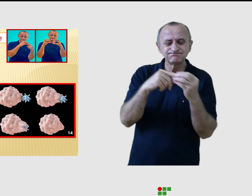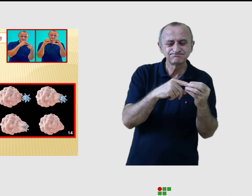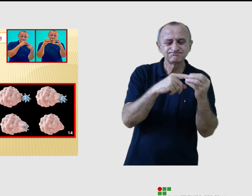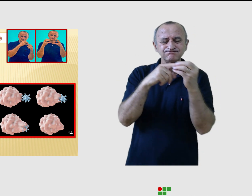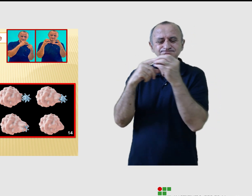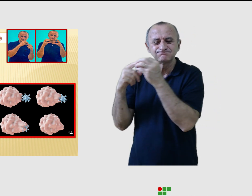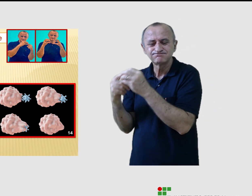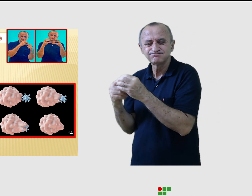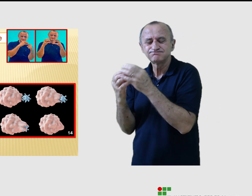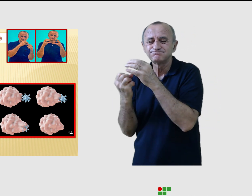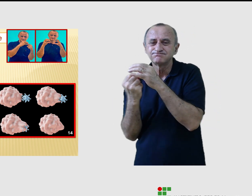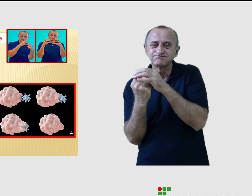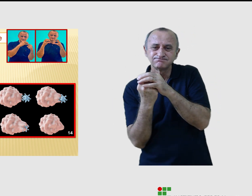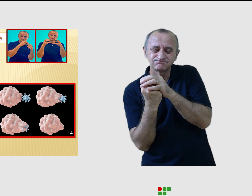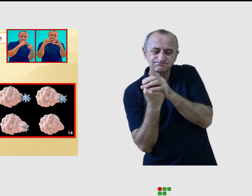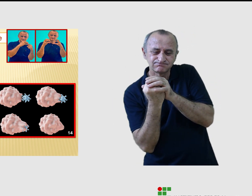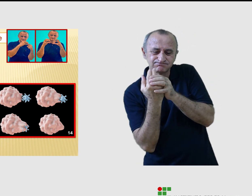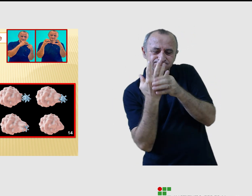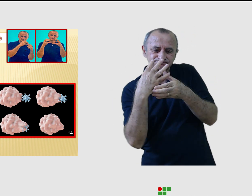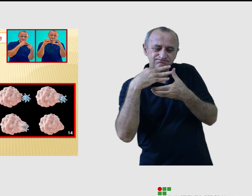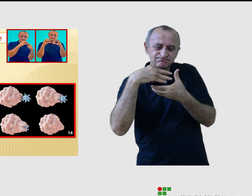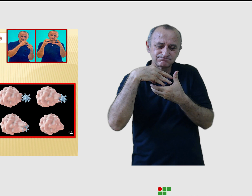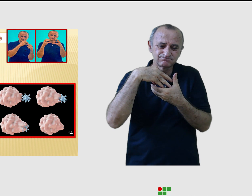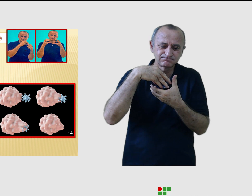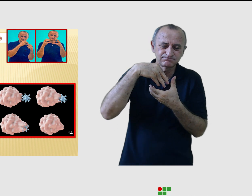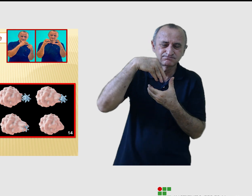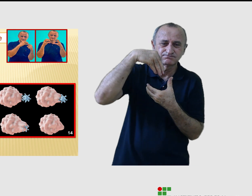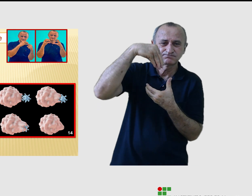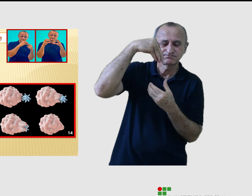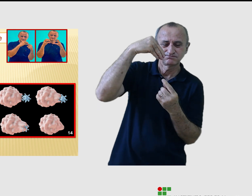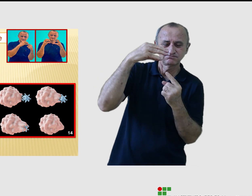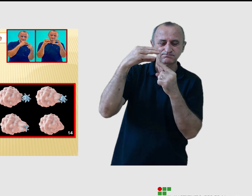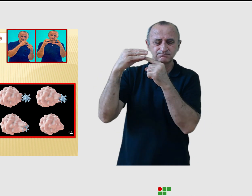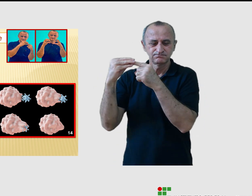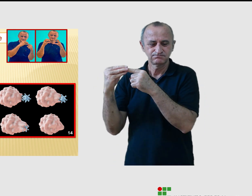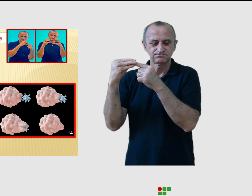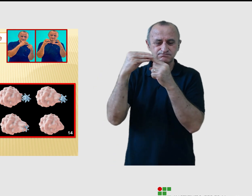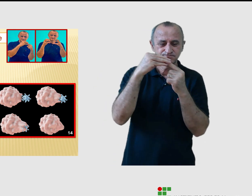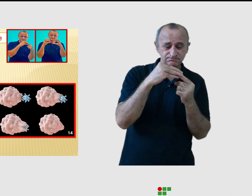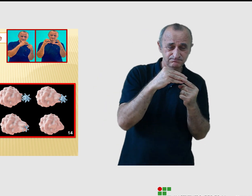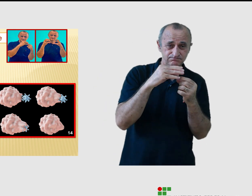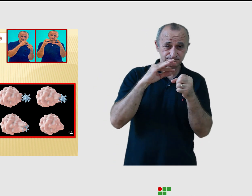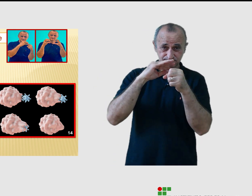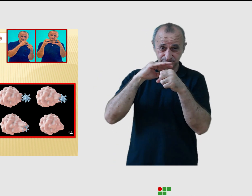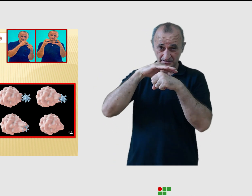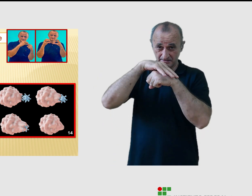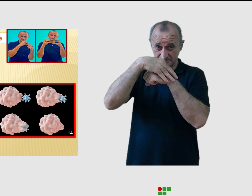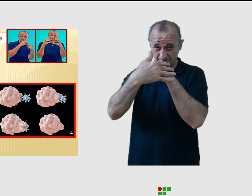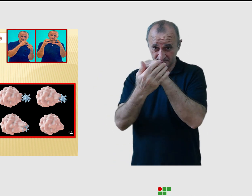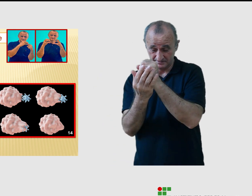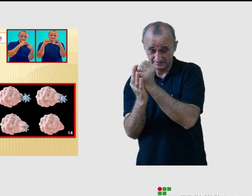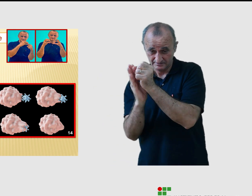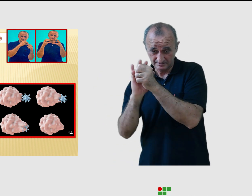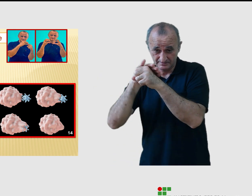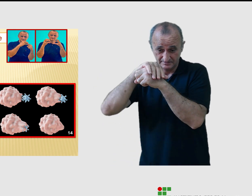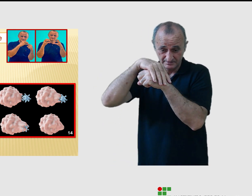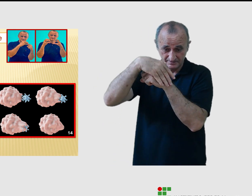Observe na figura que, diferente da pinocitose, para se formar a vesícula